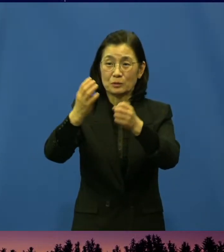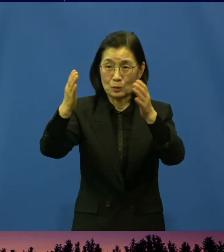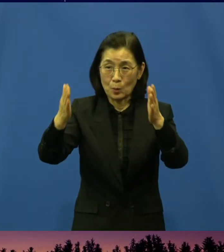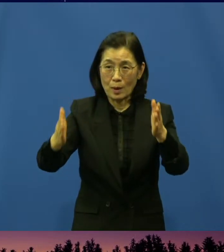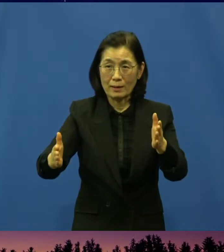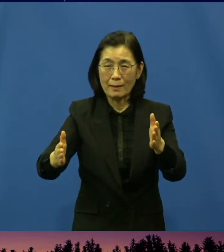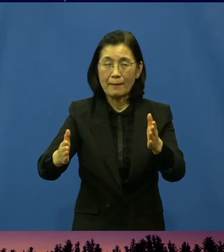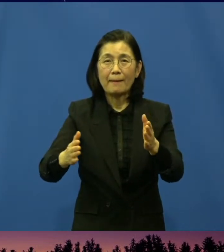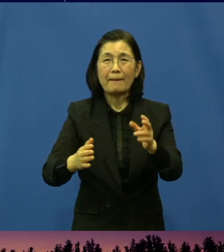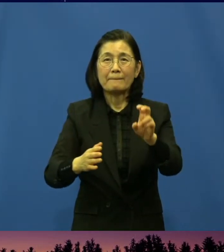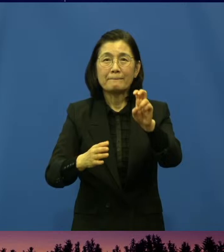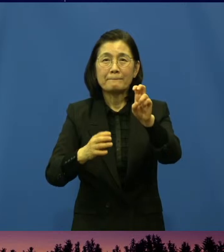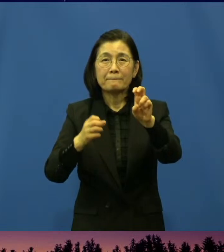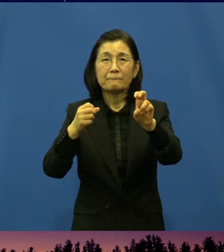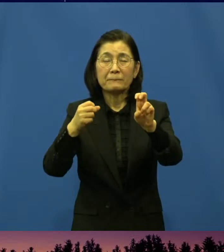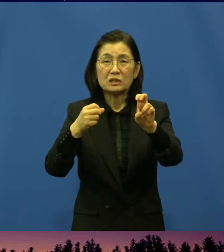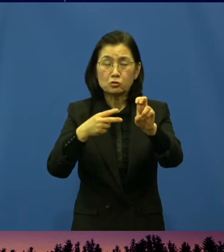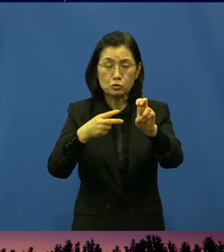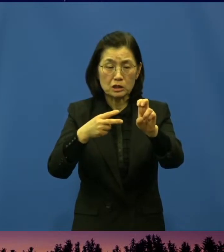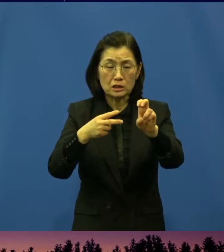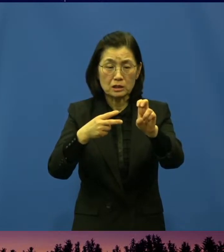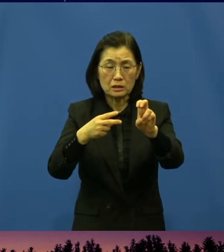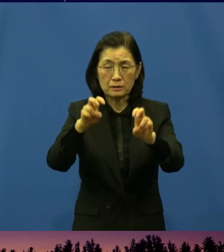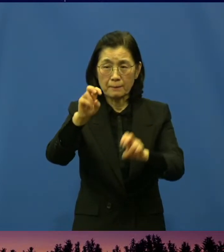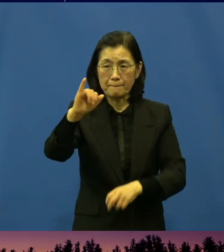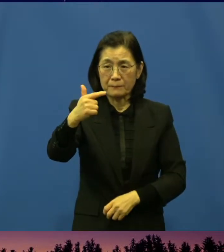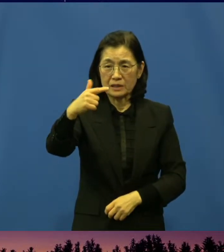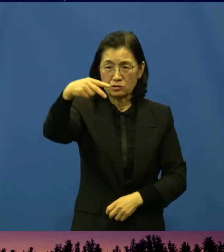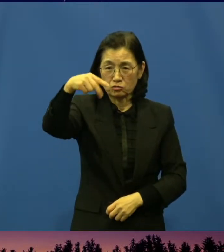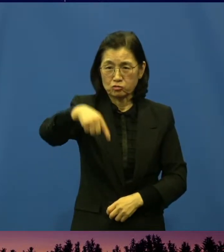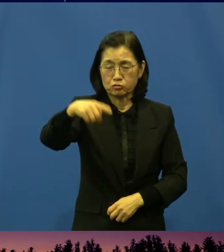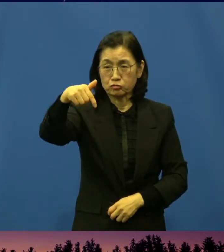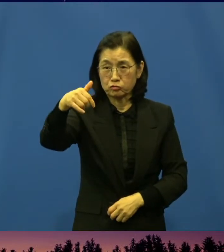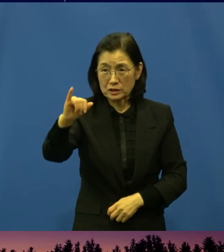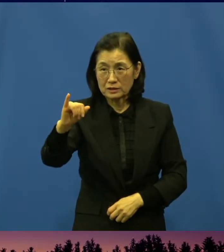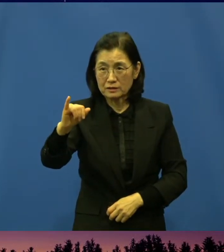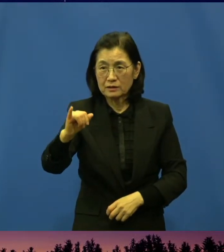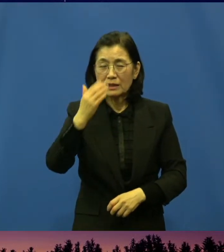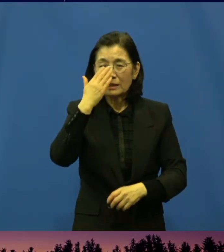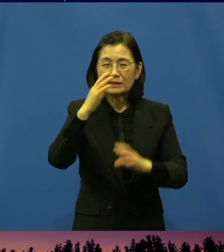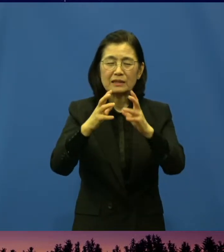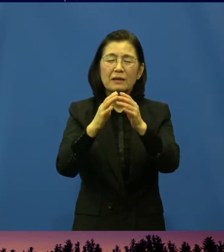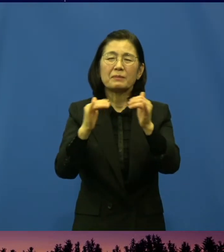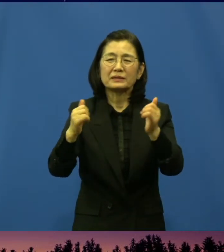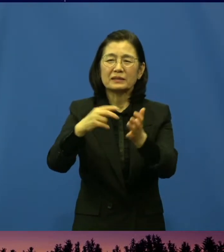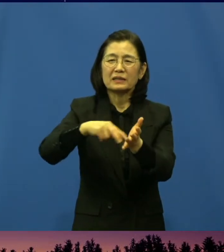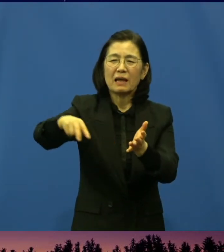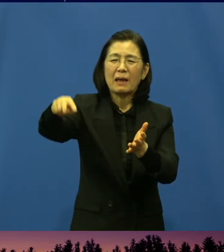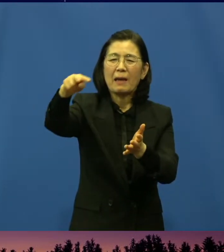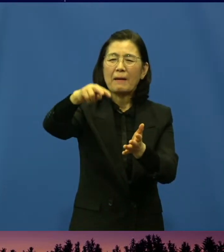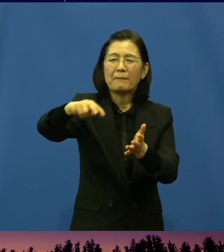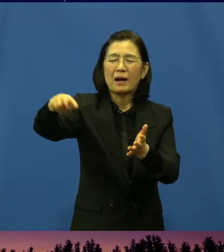이스라엘 백성들이 그게 그렇게 허비할 필요가 없는데 거기에 세월을 다 보내고 그리고 죽는 거죠.